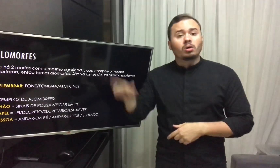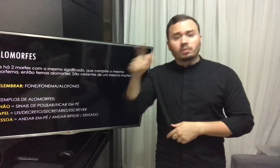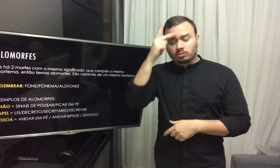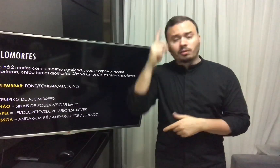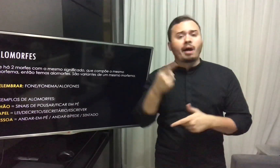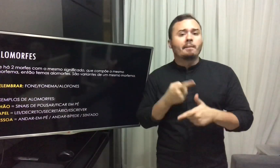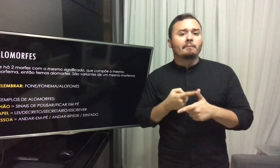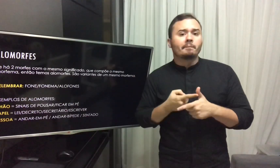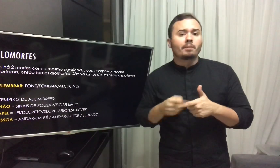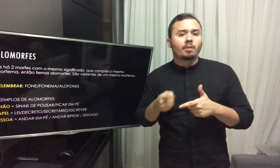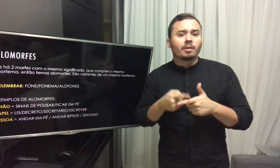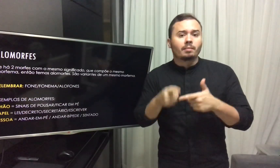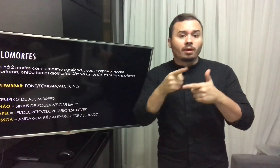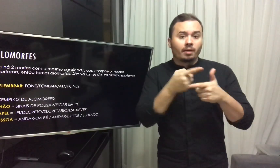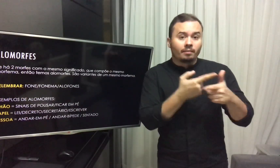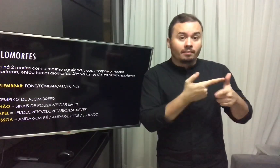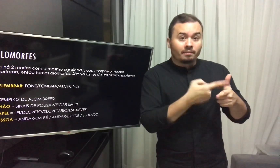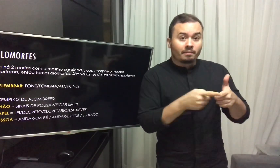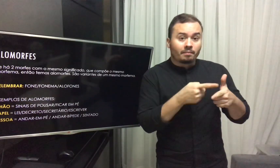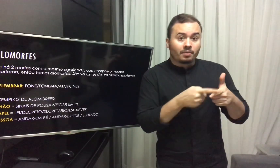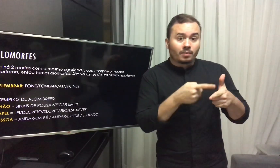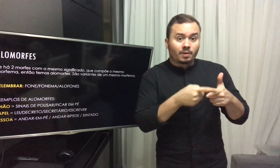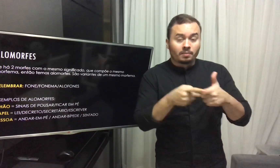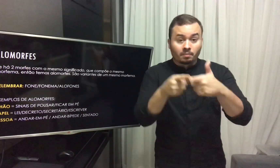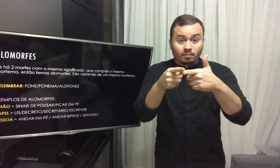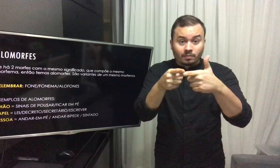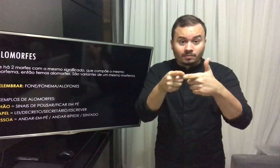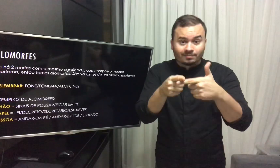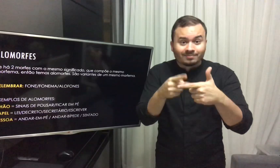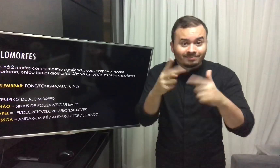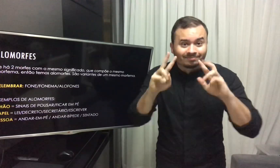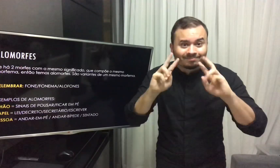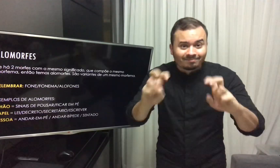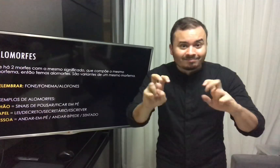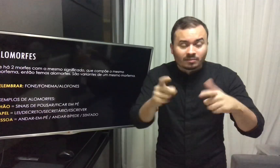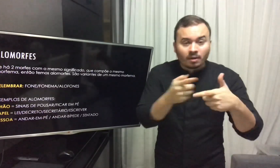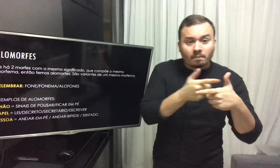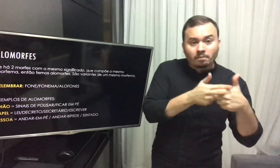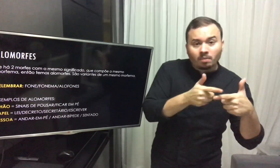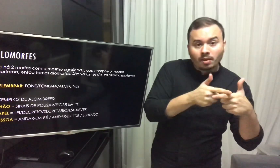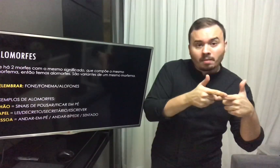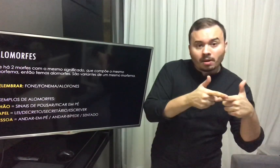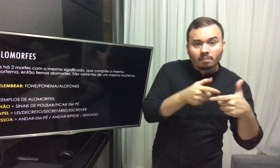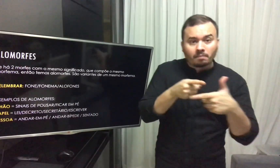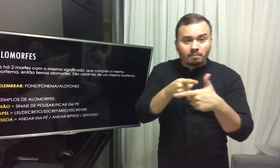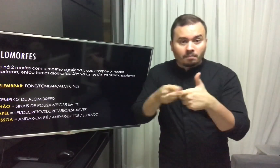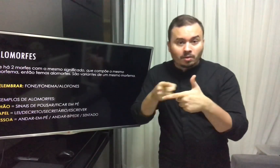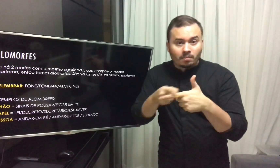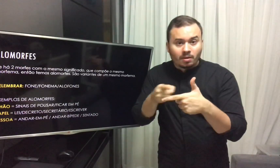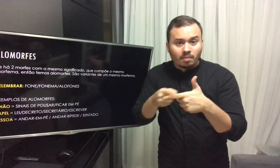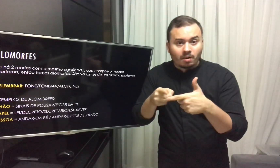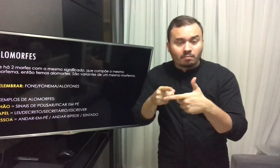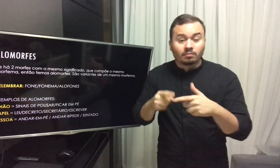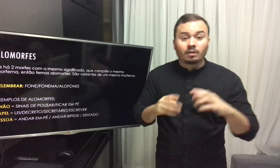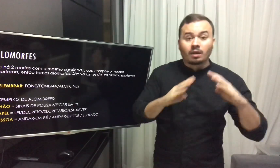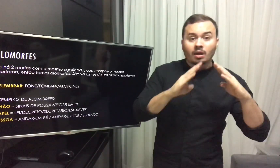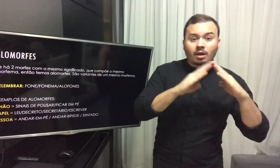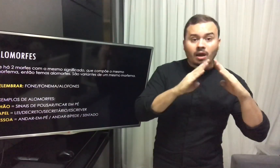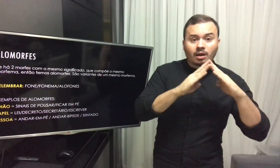em L, ou posso fazer esse sinal assim, com o polegar fechado. Viu? Problema ou problema, não tem problema